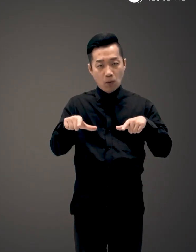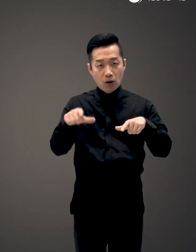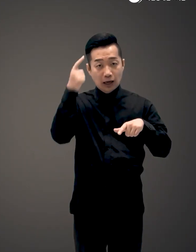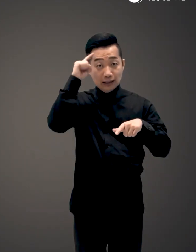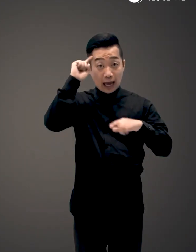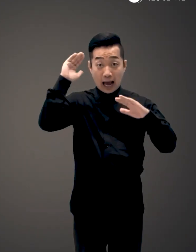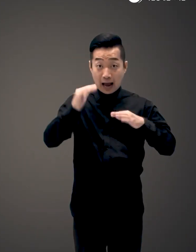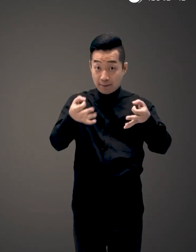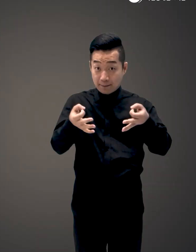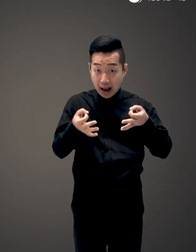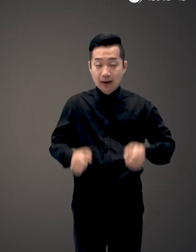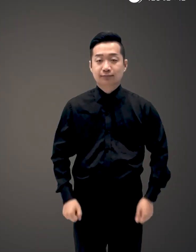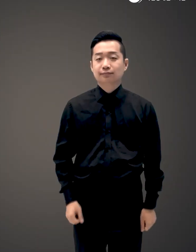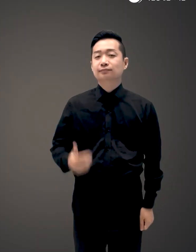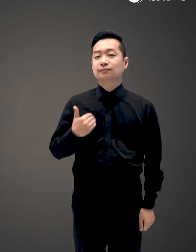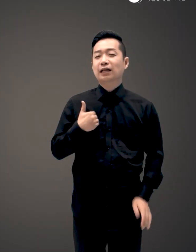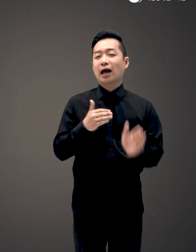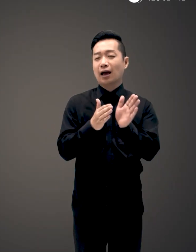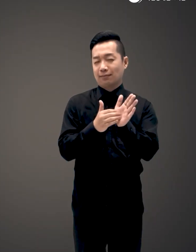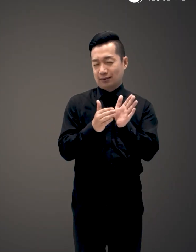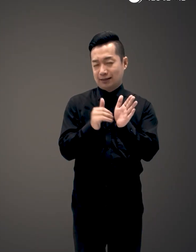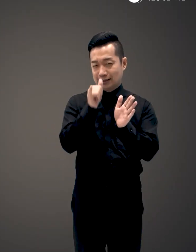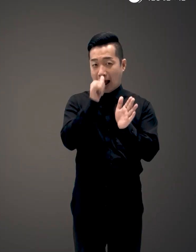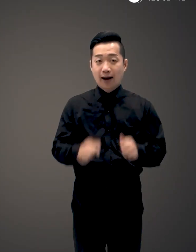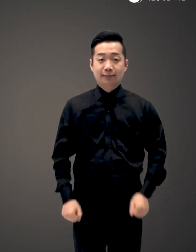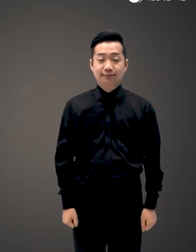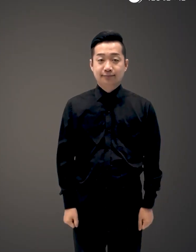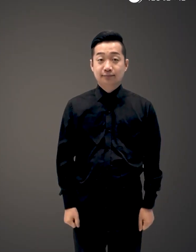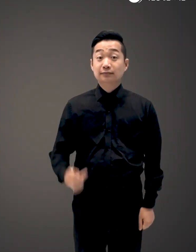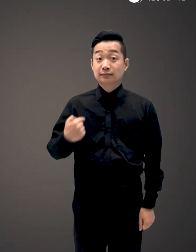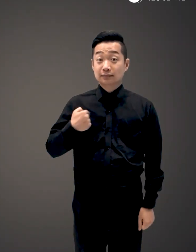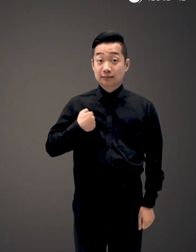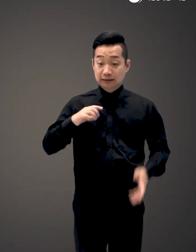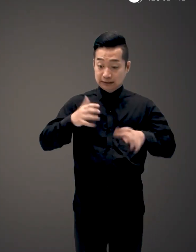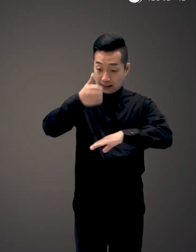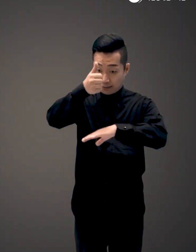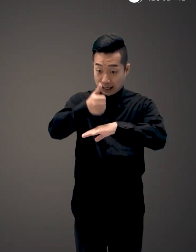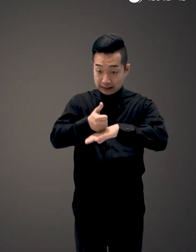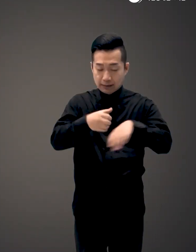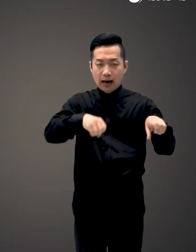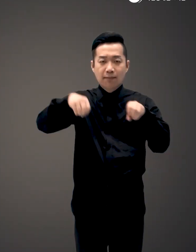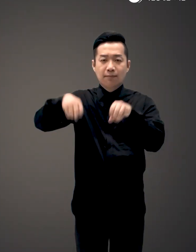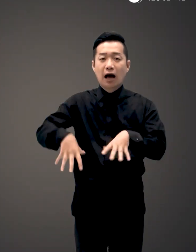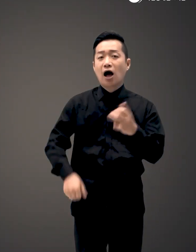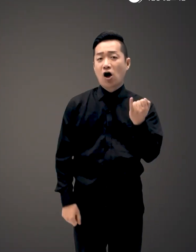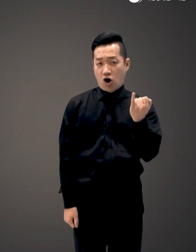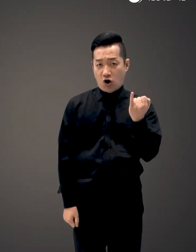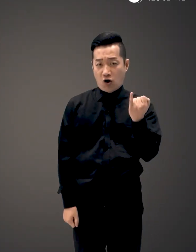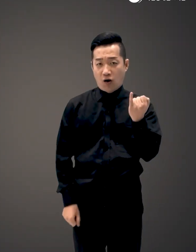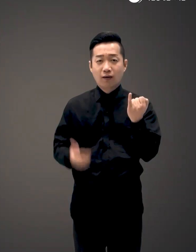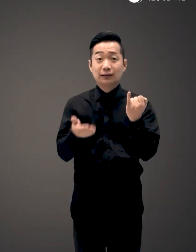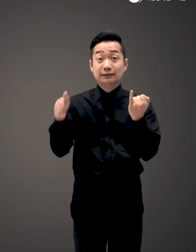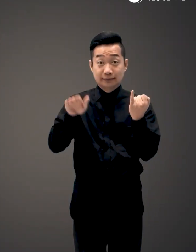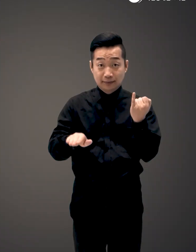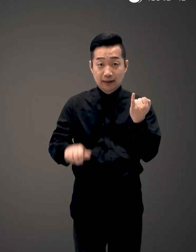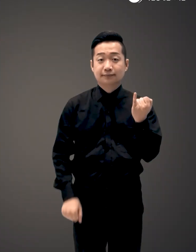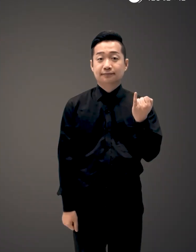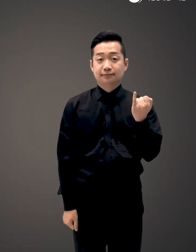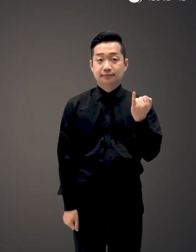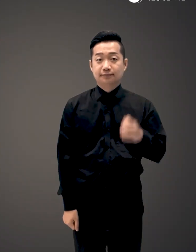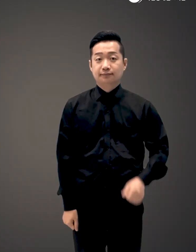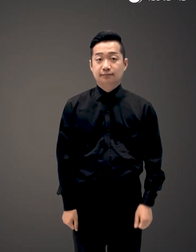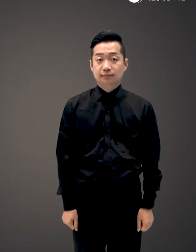평범한 대학생처럼 보이지만 나에게는 비밀이 있다. 이 시대 마지막 마녀라는 것.